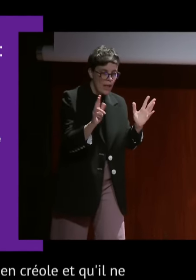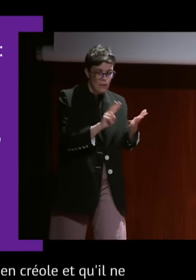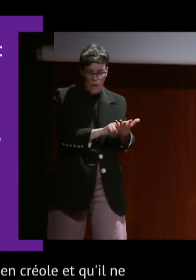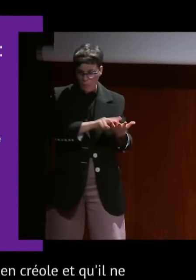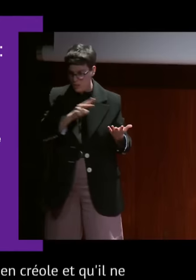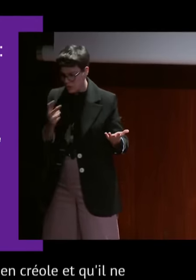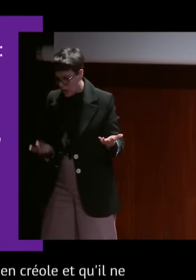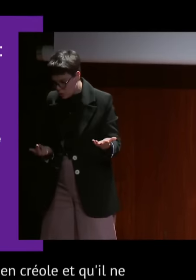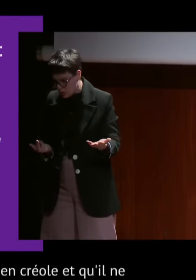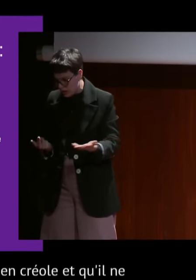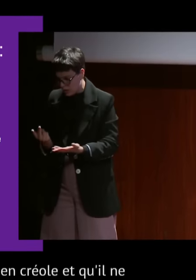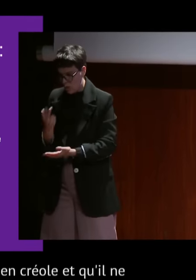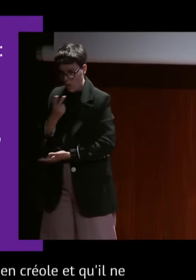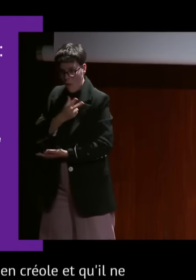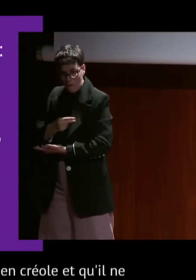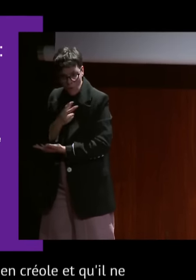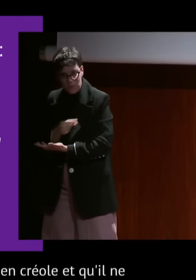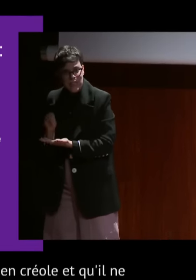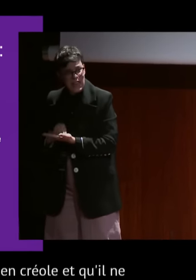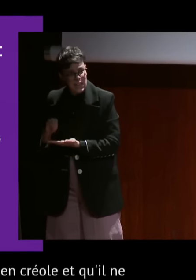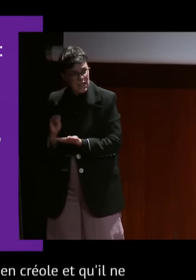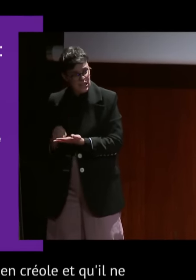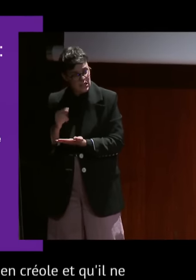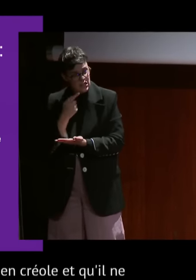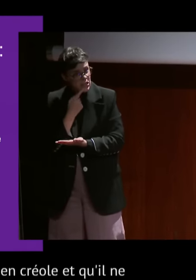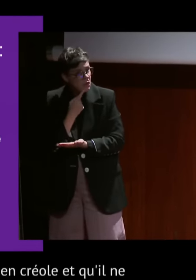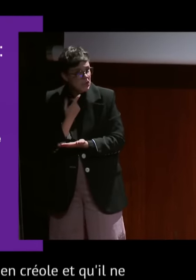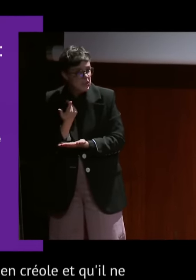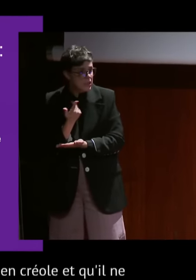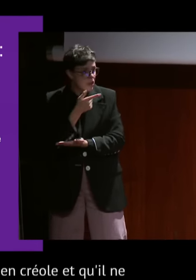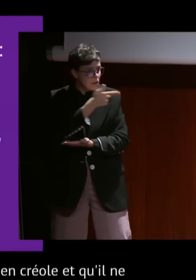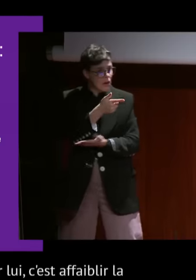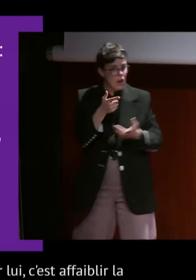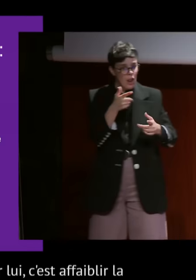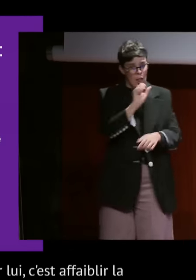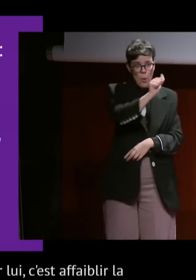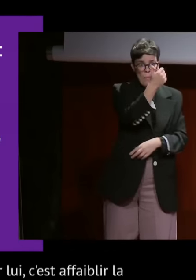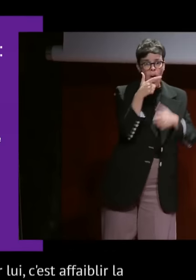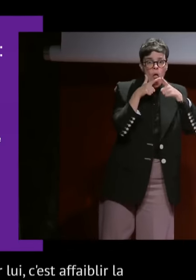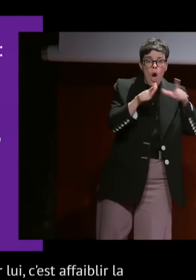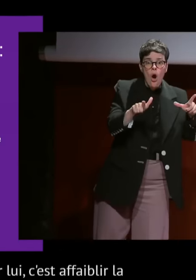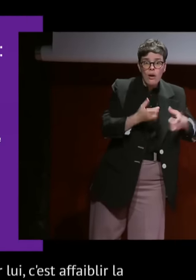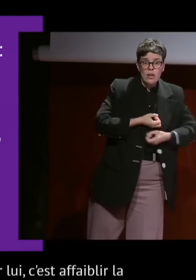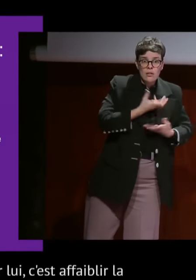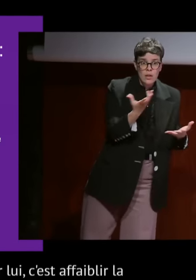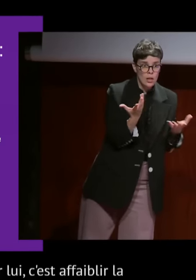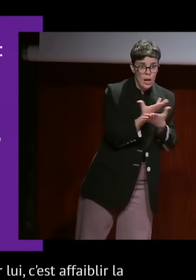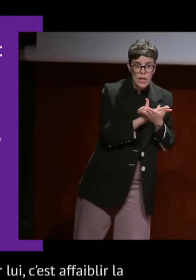s'exprimer en langue des signes et être traduit en français,